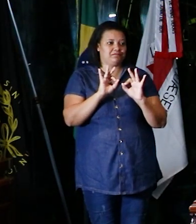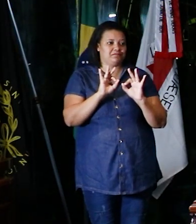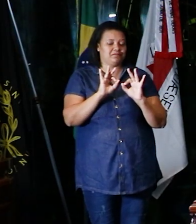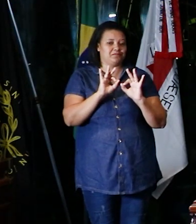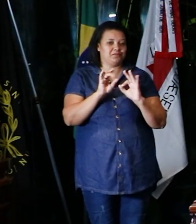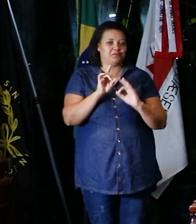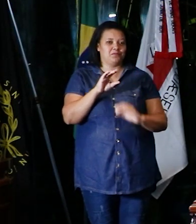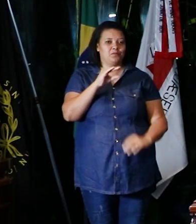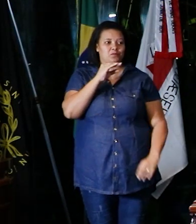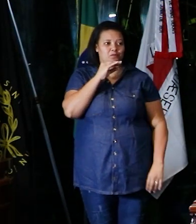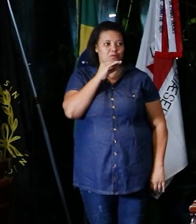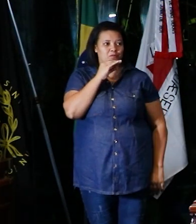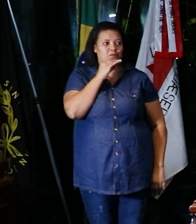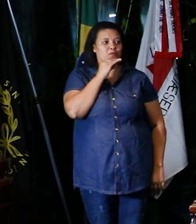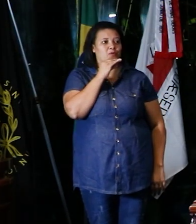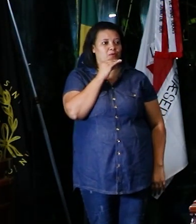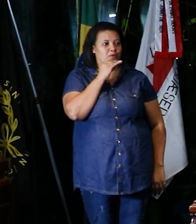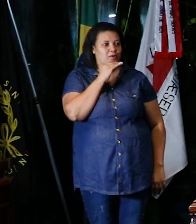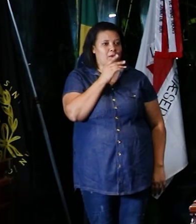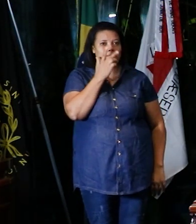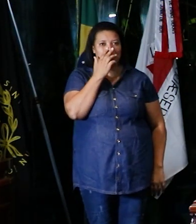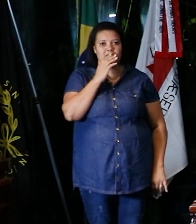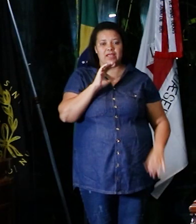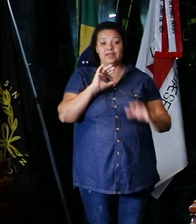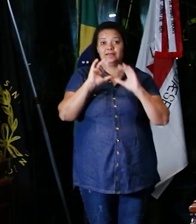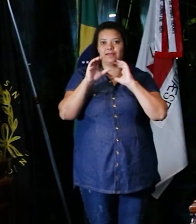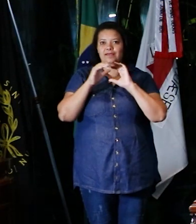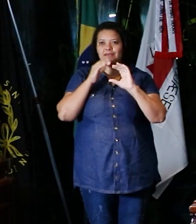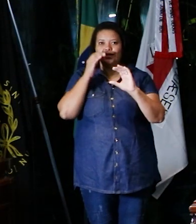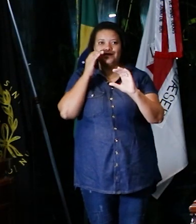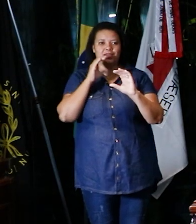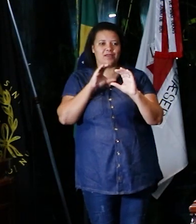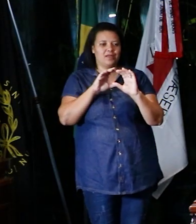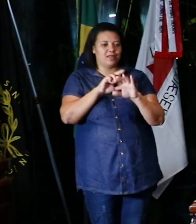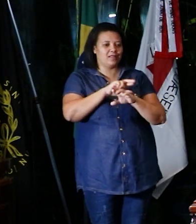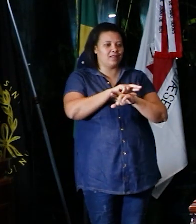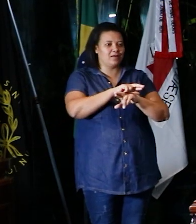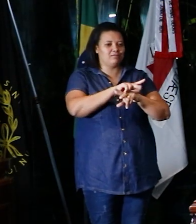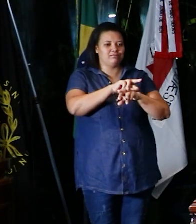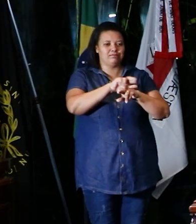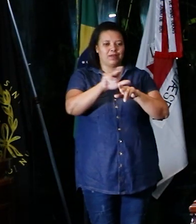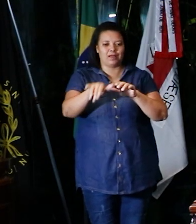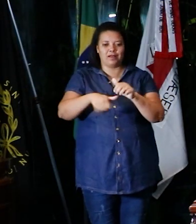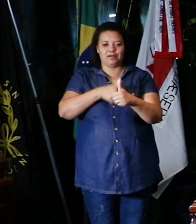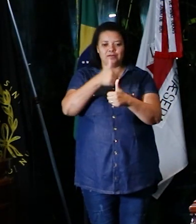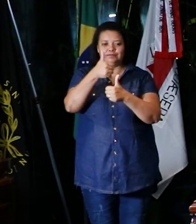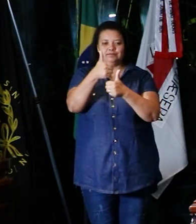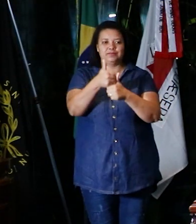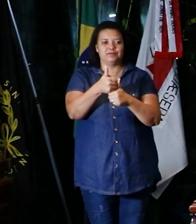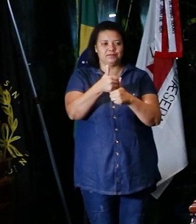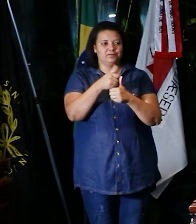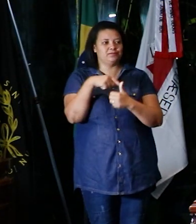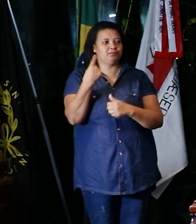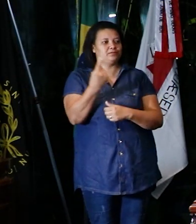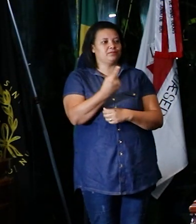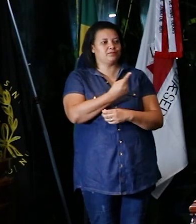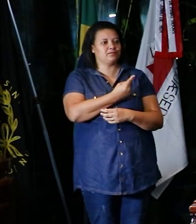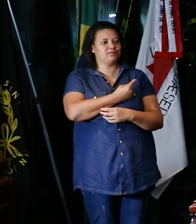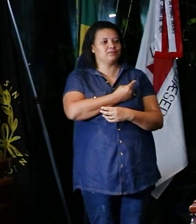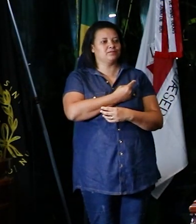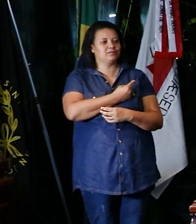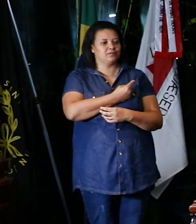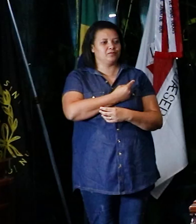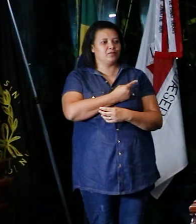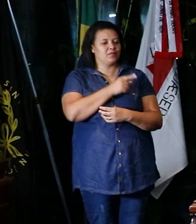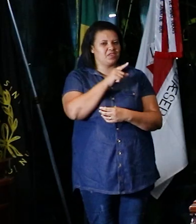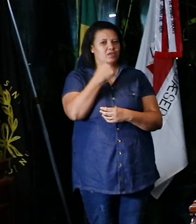é aquele cantor de muitas vozes, ele canta por nós, né? E eu